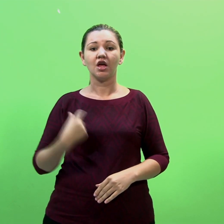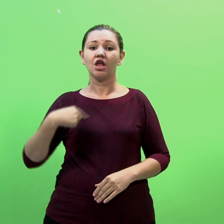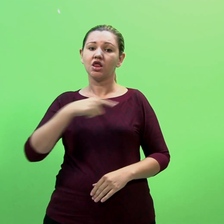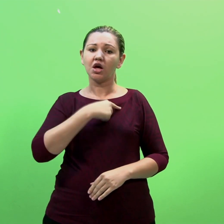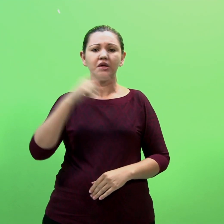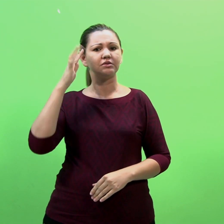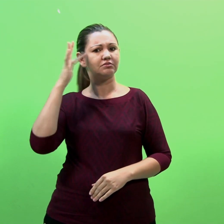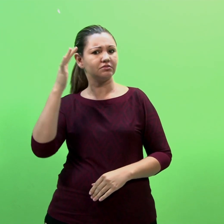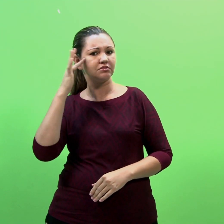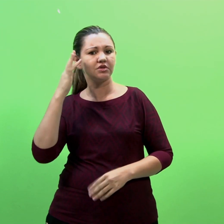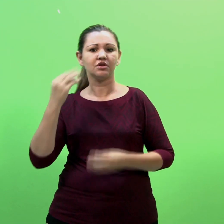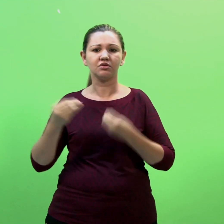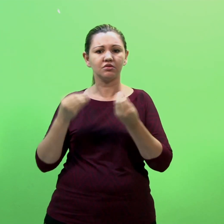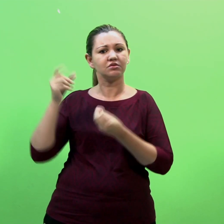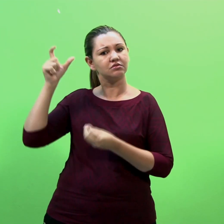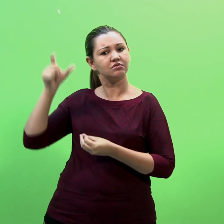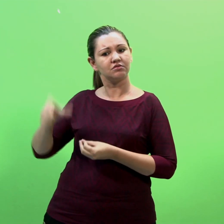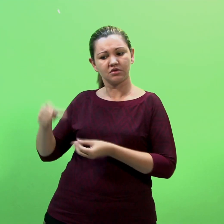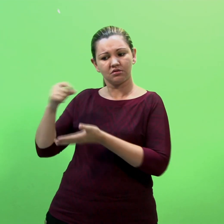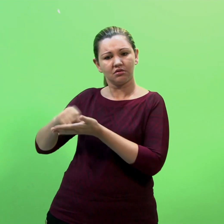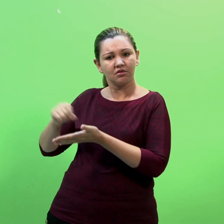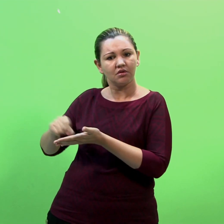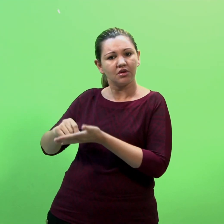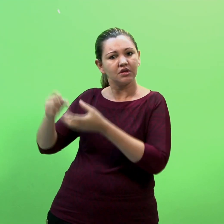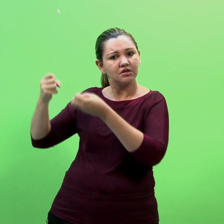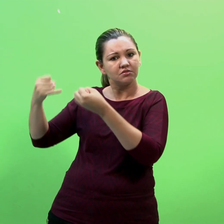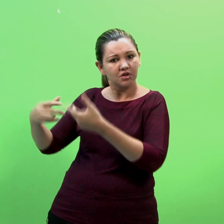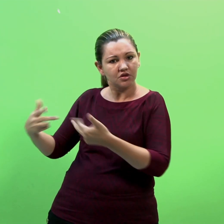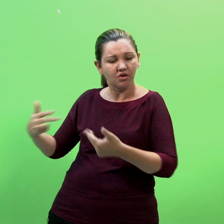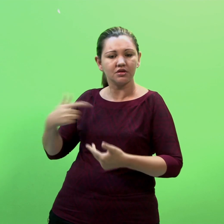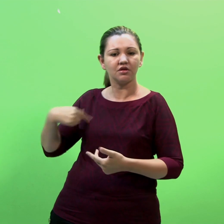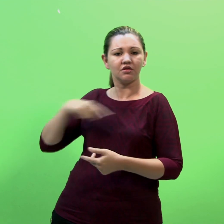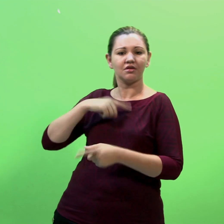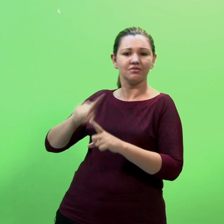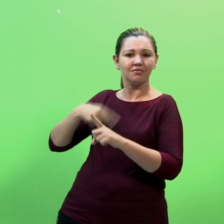principais pontos destacados pelo autor e acrescentando nossas contribuições.